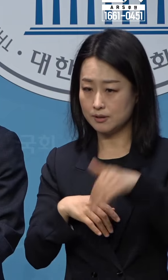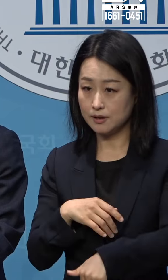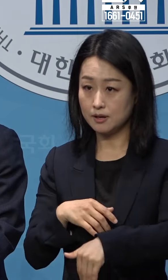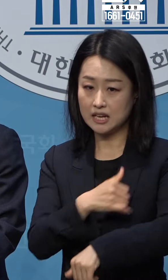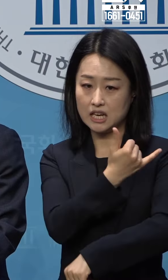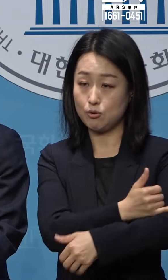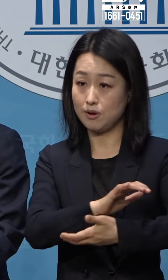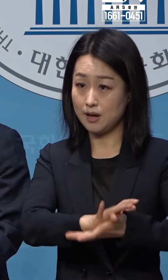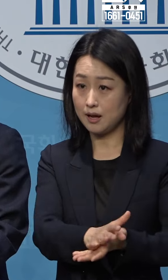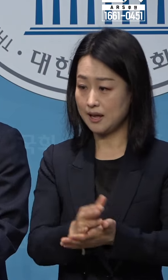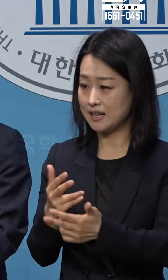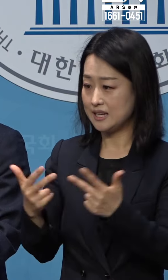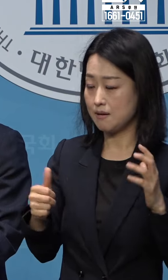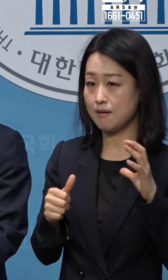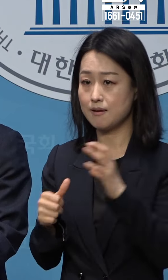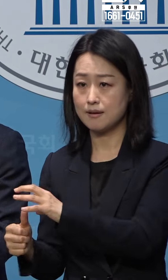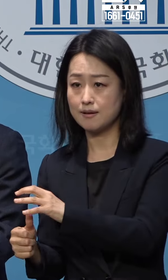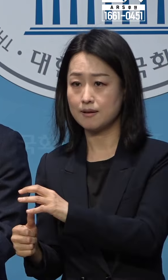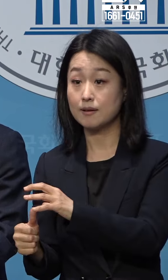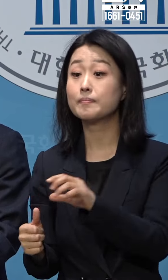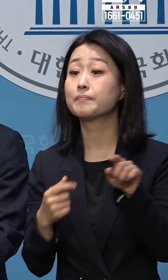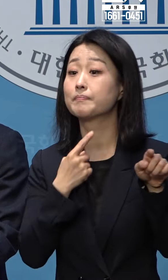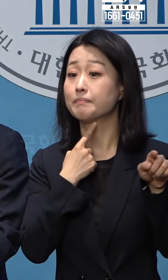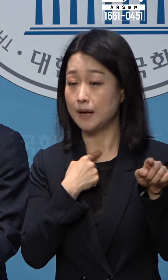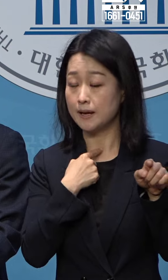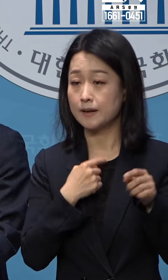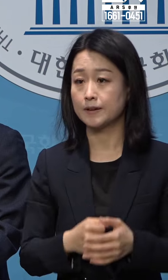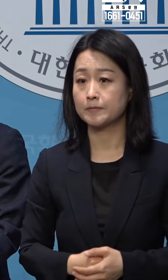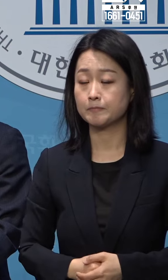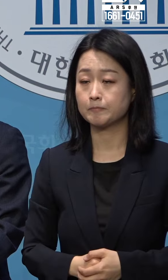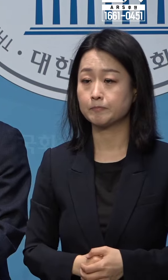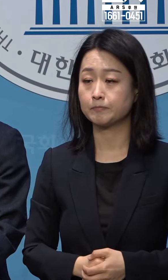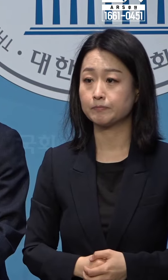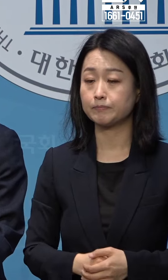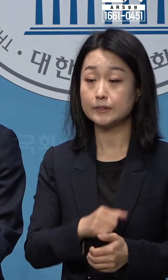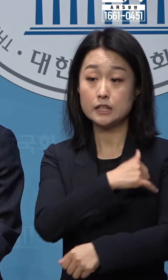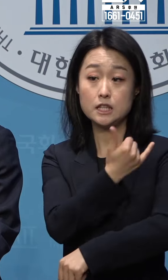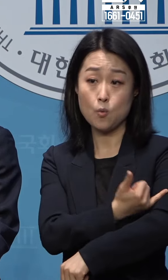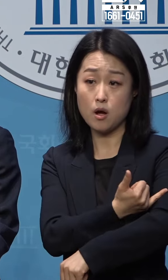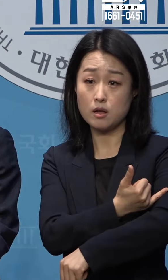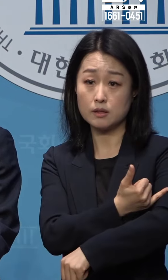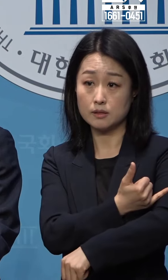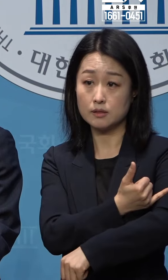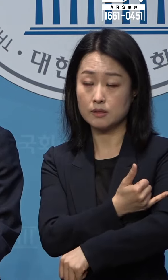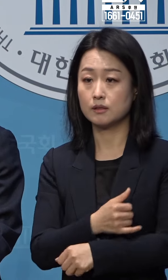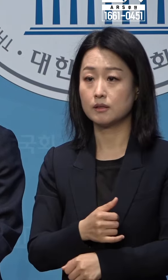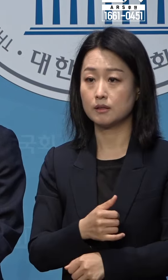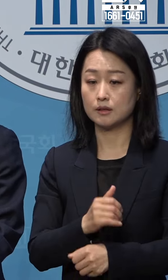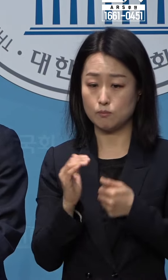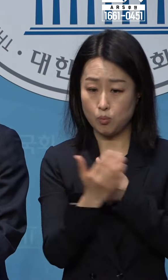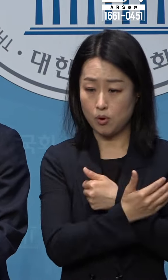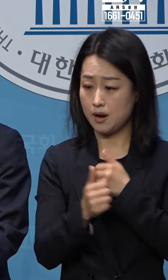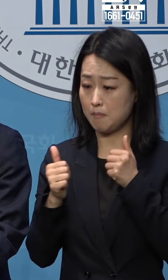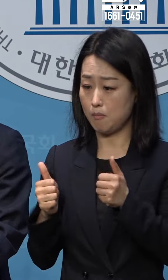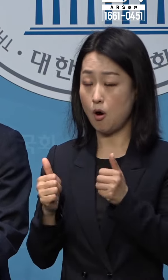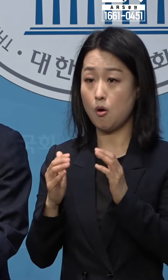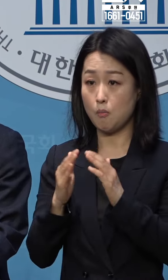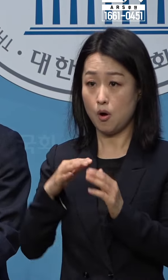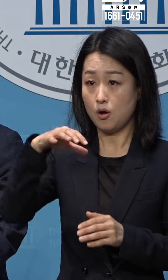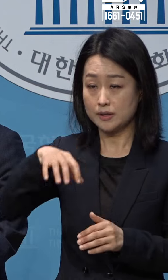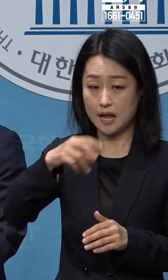하여 온나라를 혼란에고 빠지고 있는 상황에서 인권의 최후 보인 법원이 검찰의